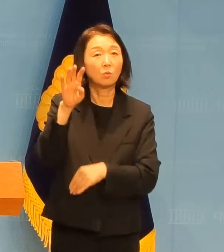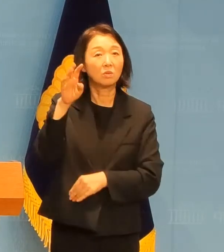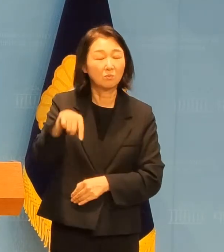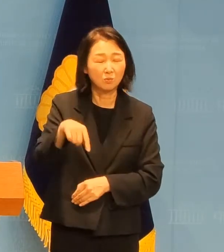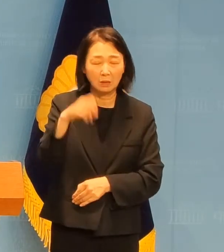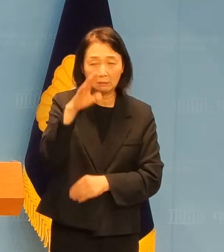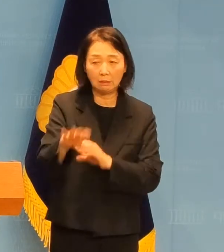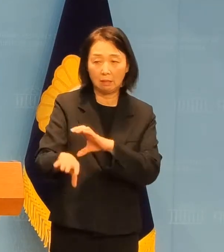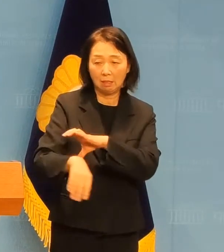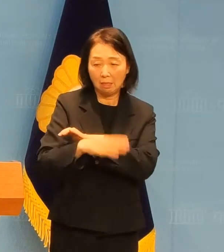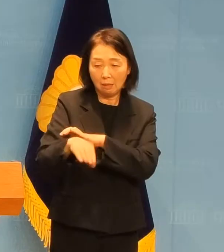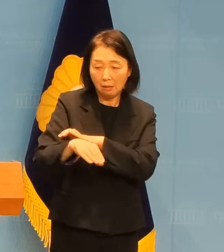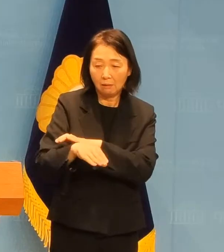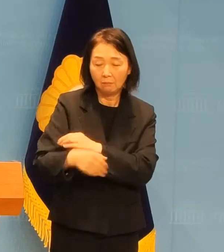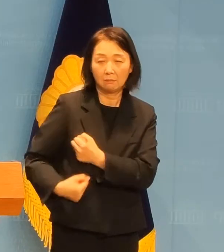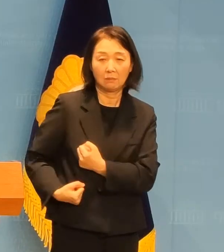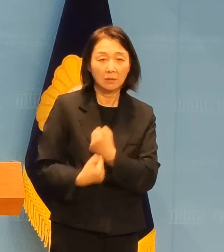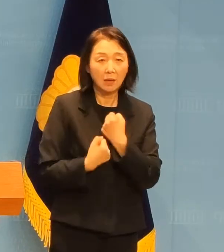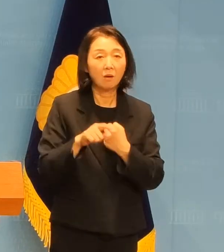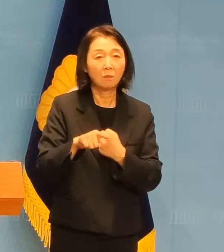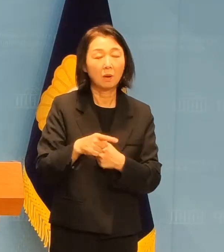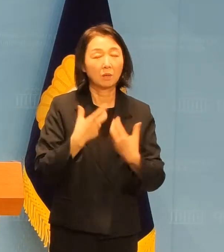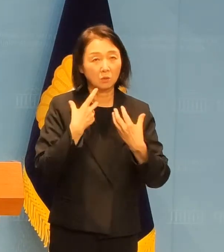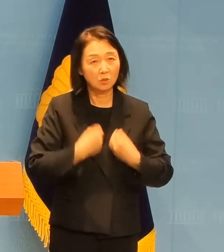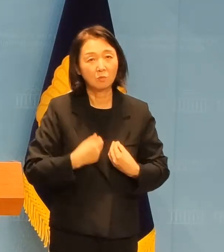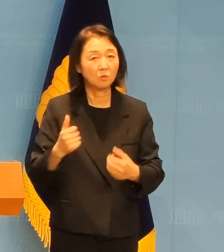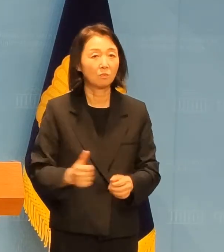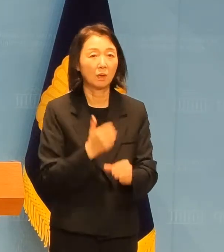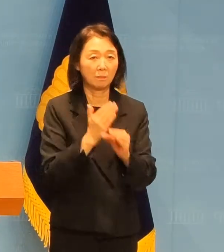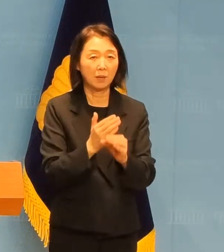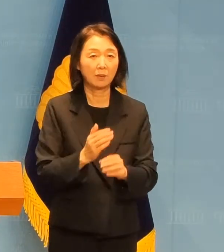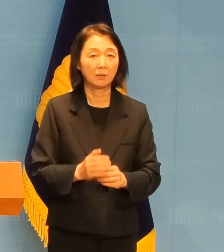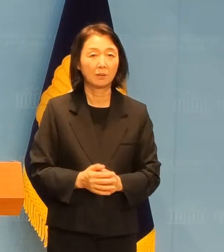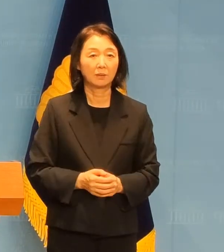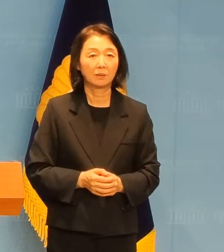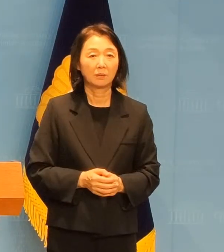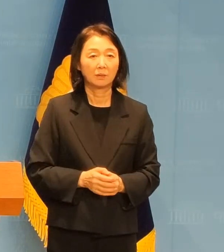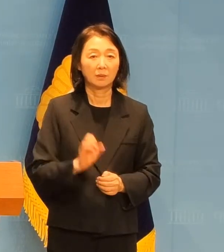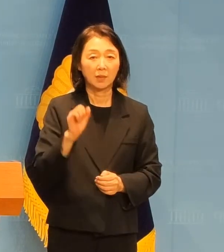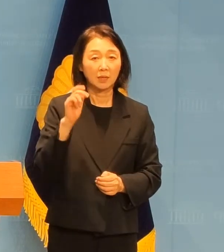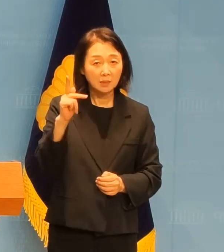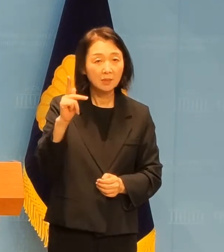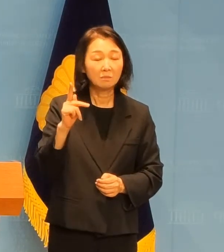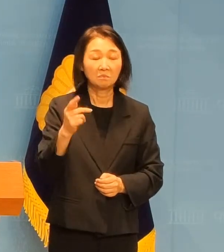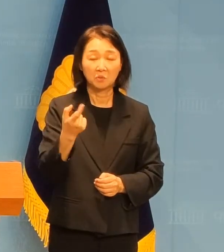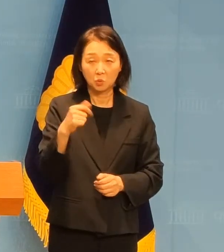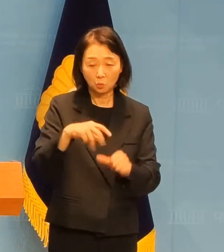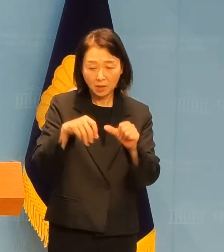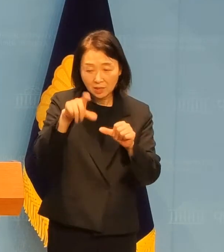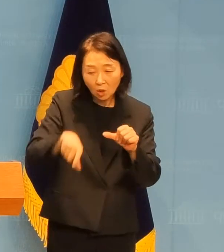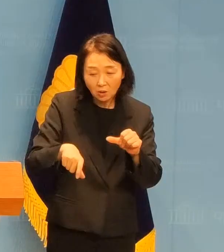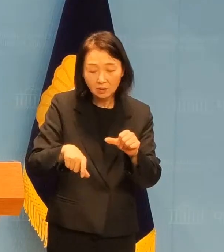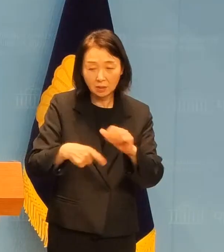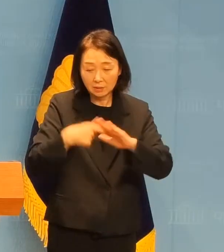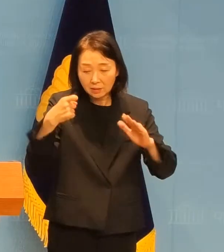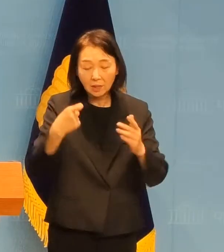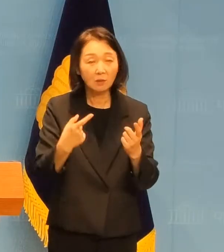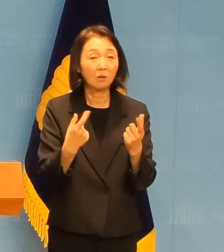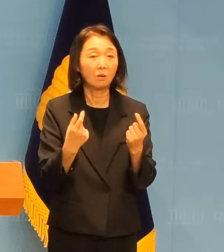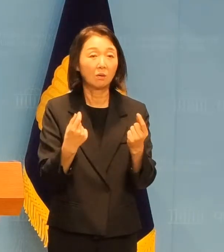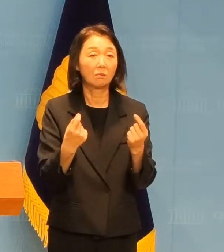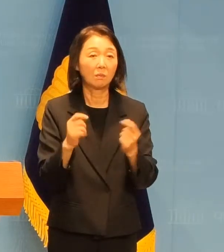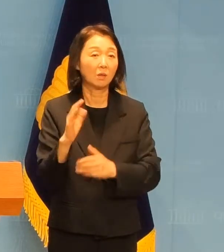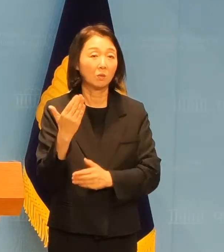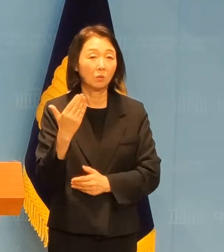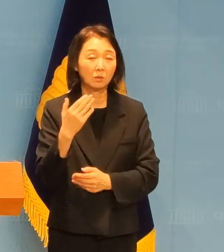대응은 실망을 넘어 분노를 자아내고 있습니다. KT 소액결제 해킹 사건의 경우